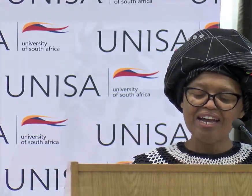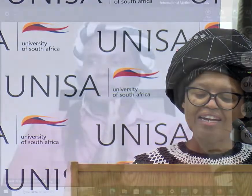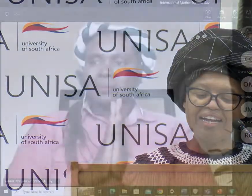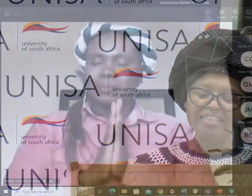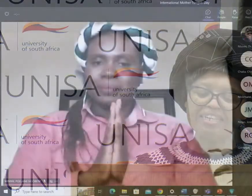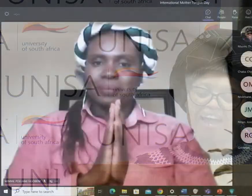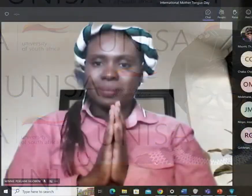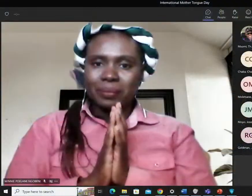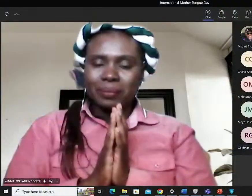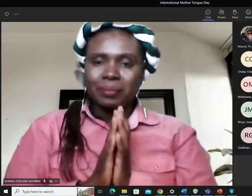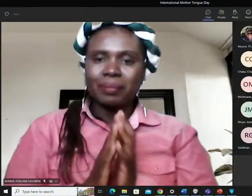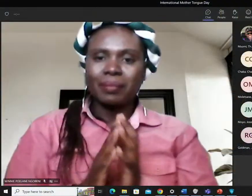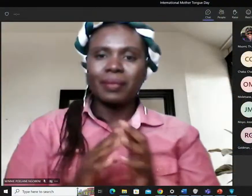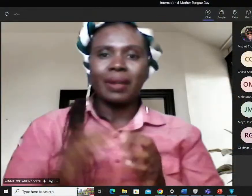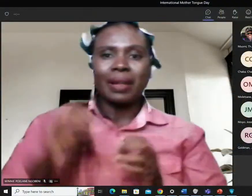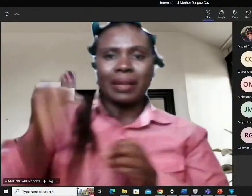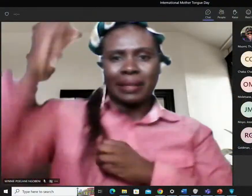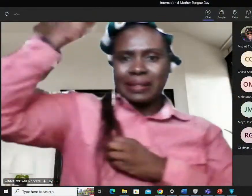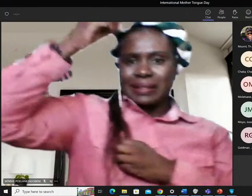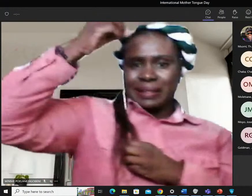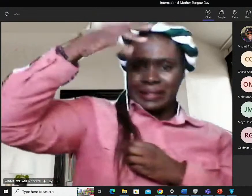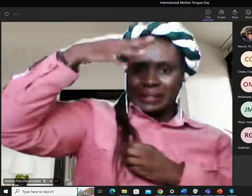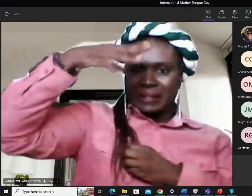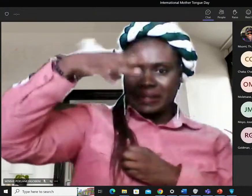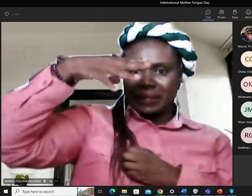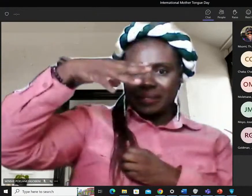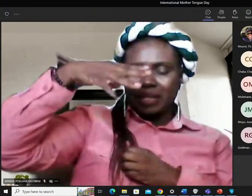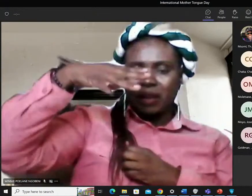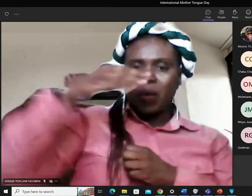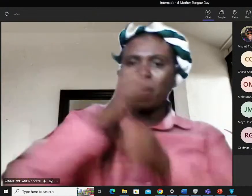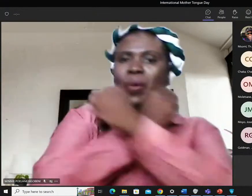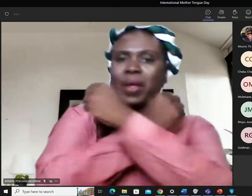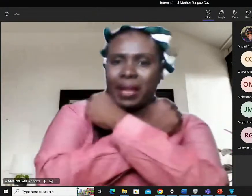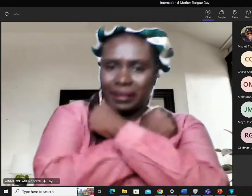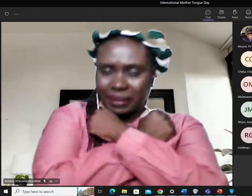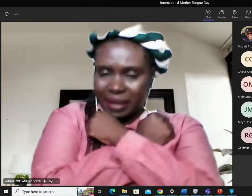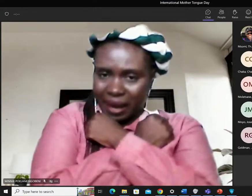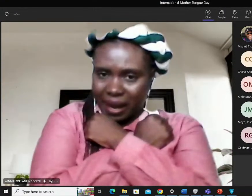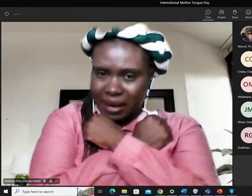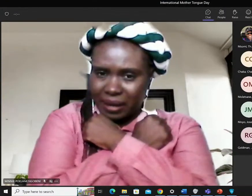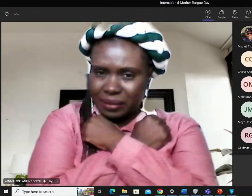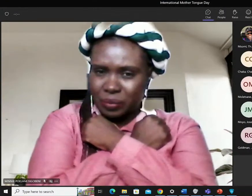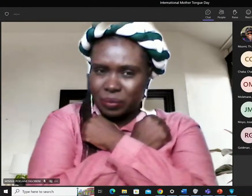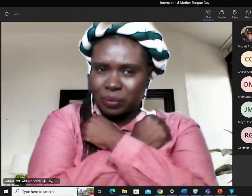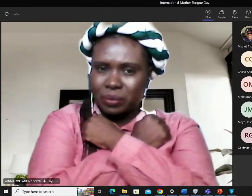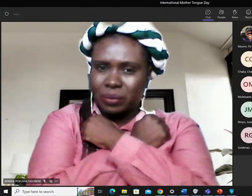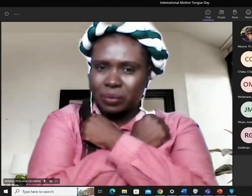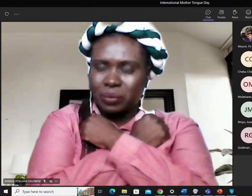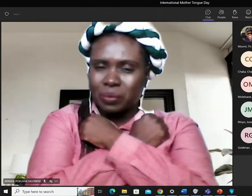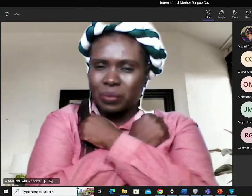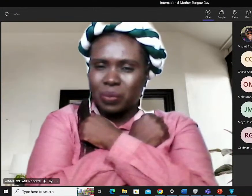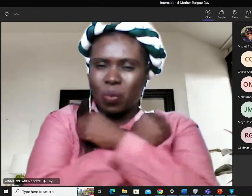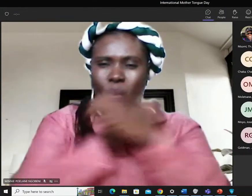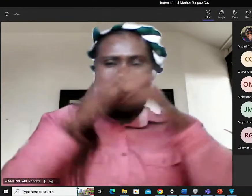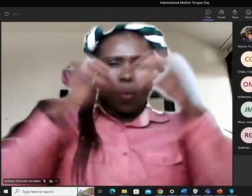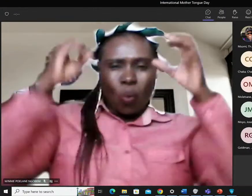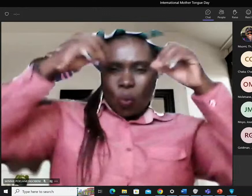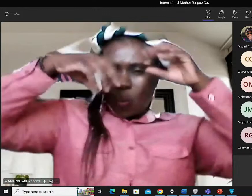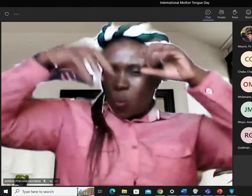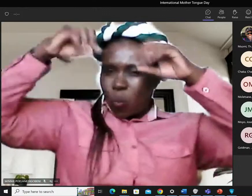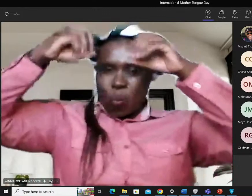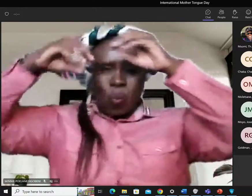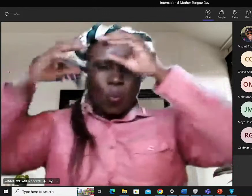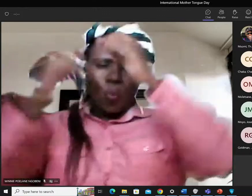Xa ilanga ligqatsa uyathandwa. Xa izulu lizongoma